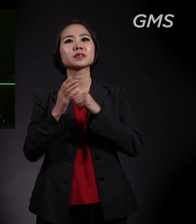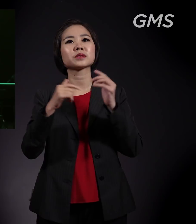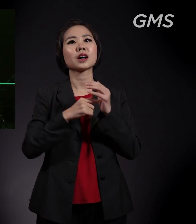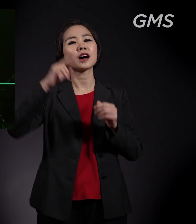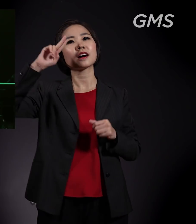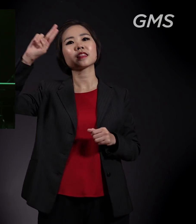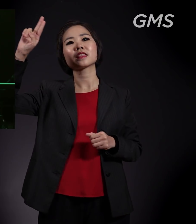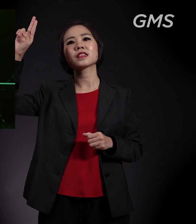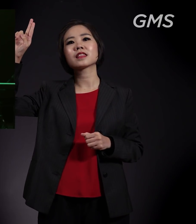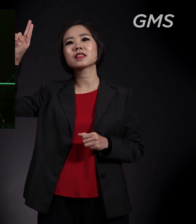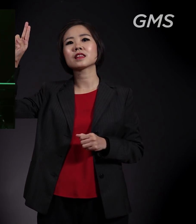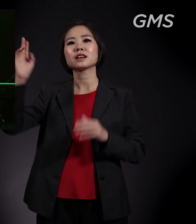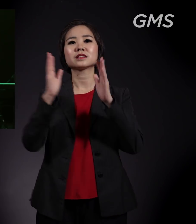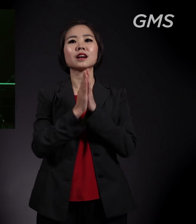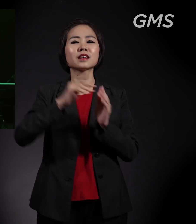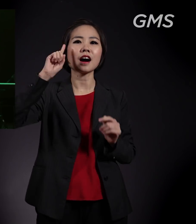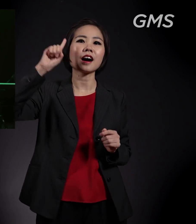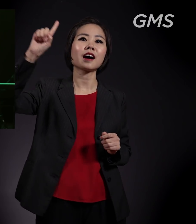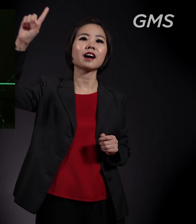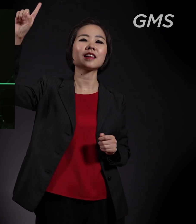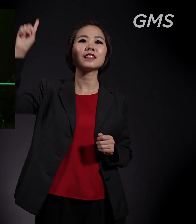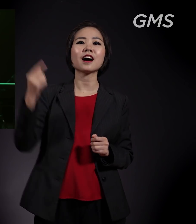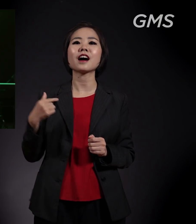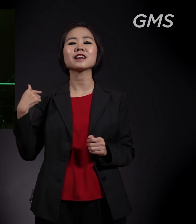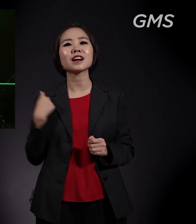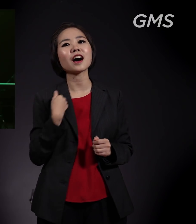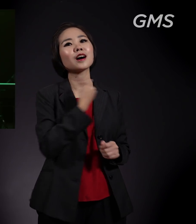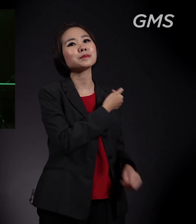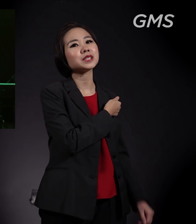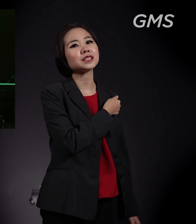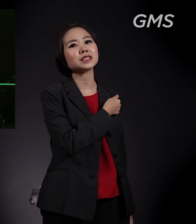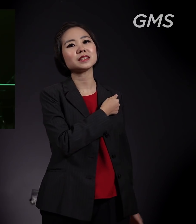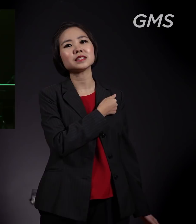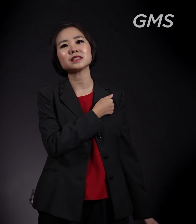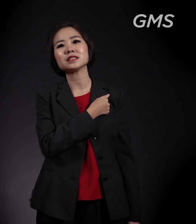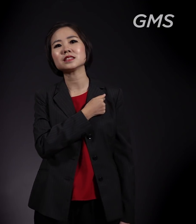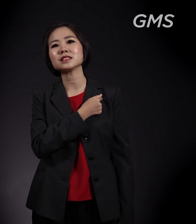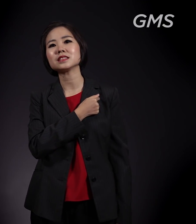Yesus Tuhan dan Allah kami.